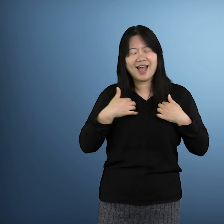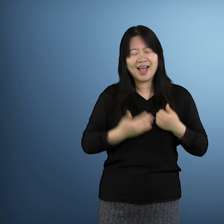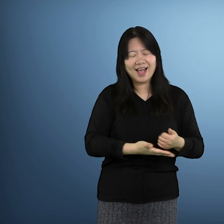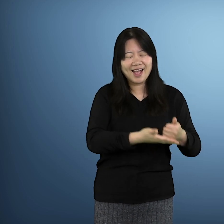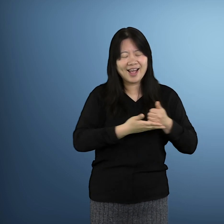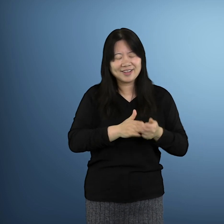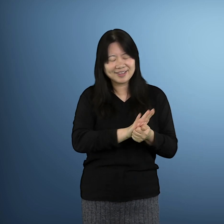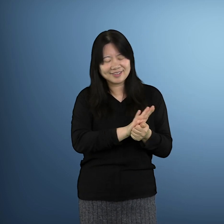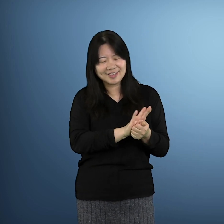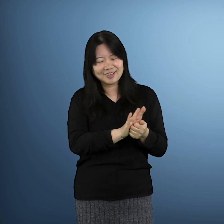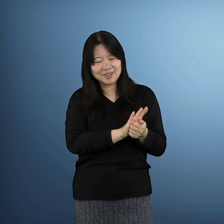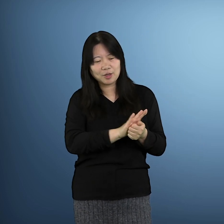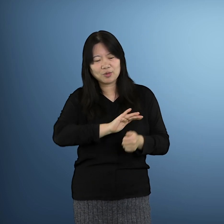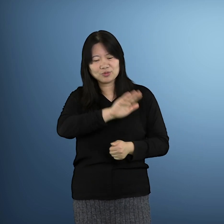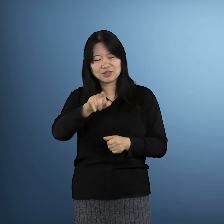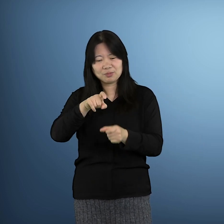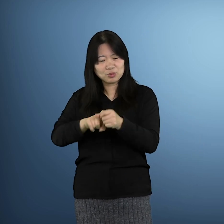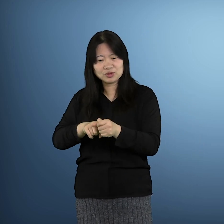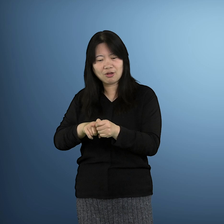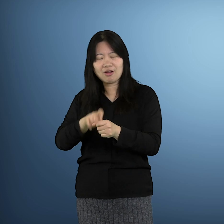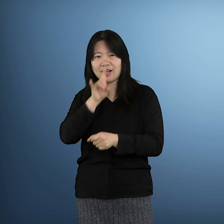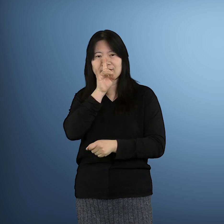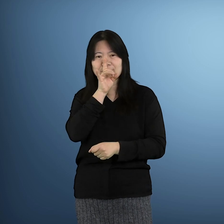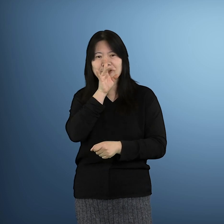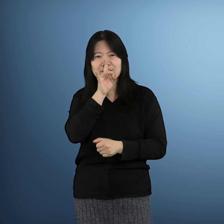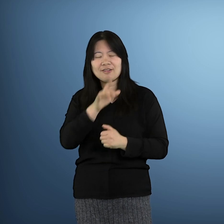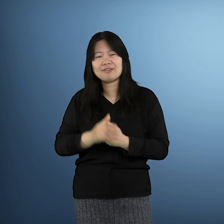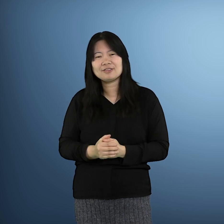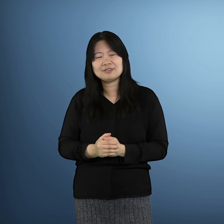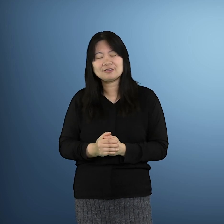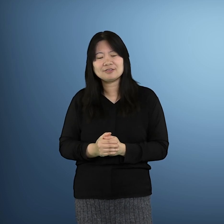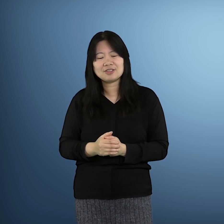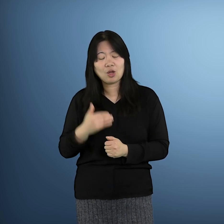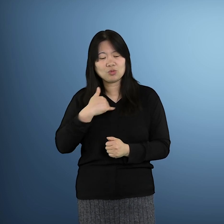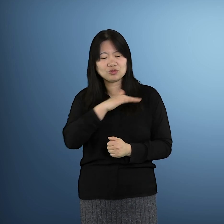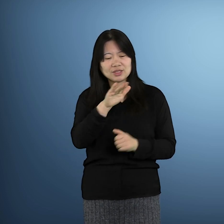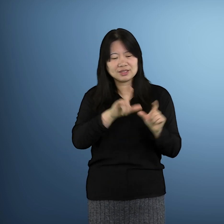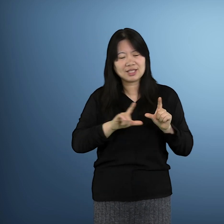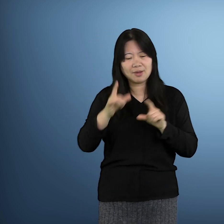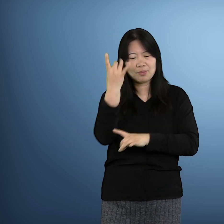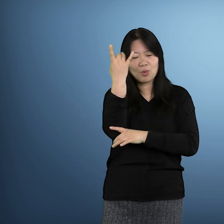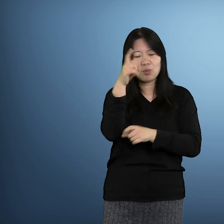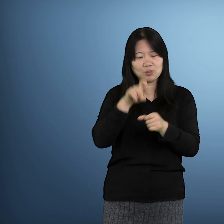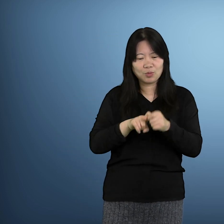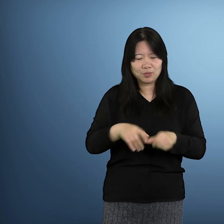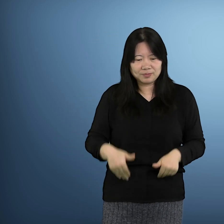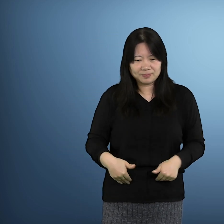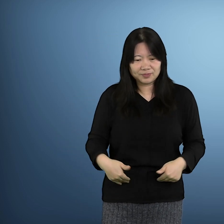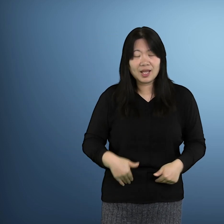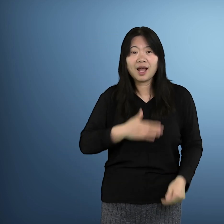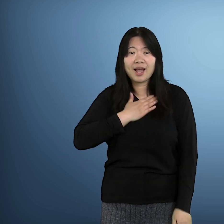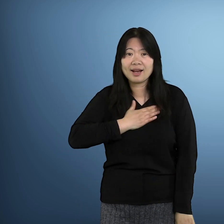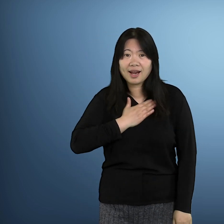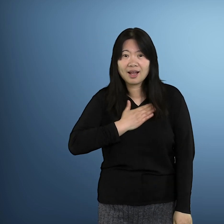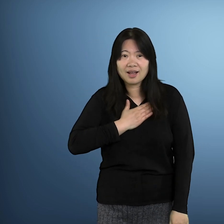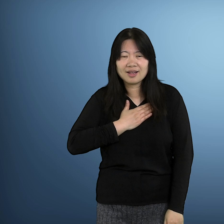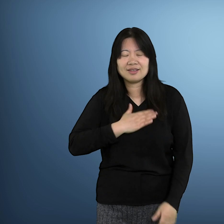환대는 우리의 목적이 되어서는 안 된다. 우리 삶의 본질이 되어야 된다.